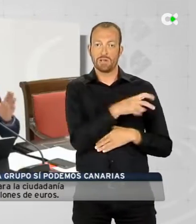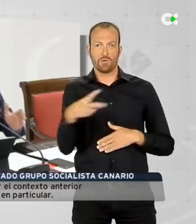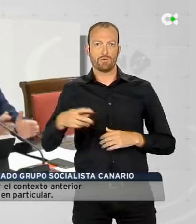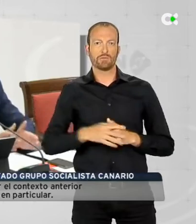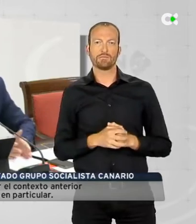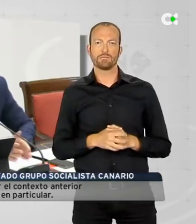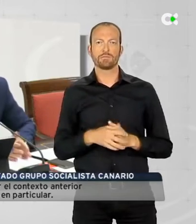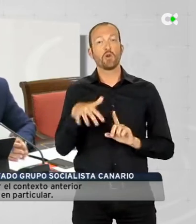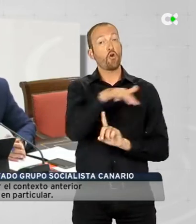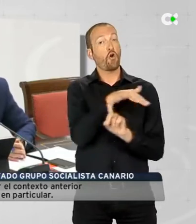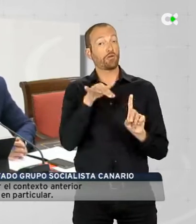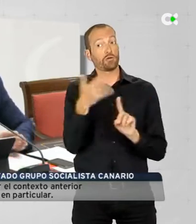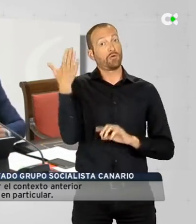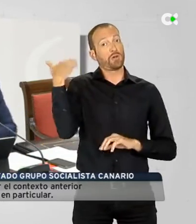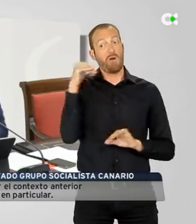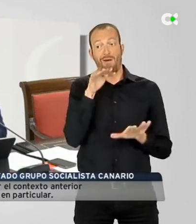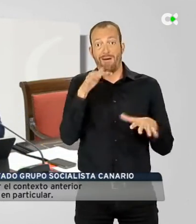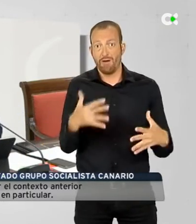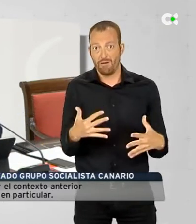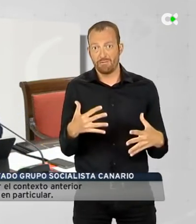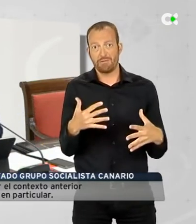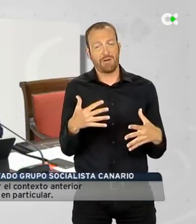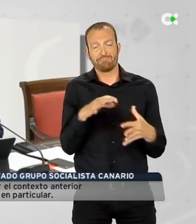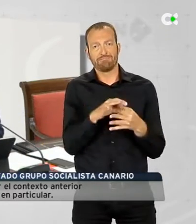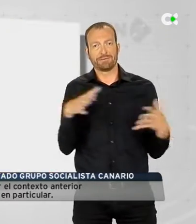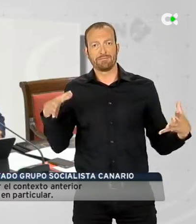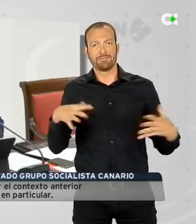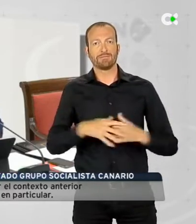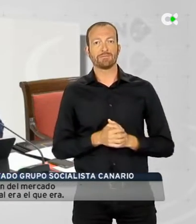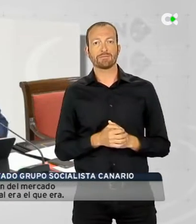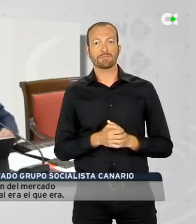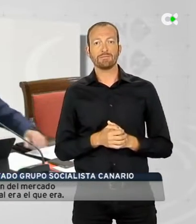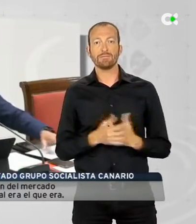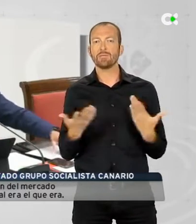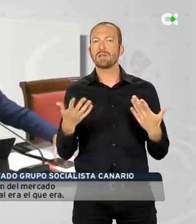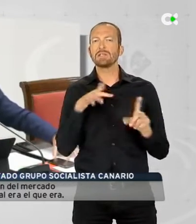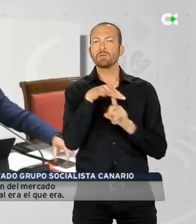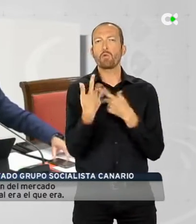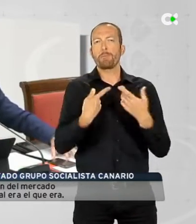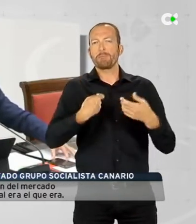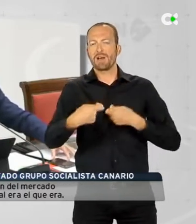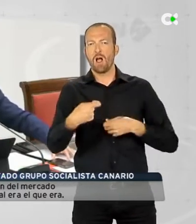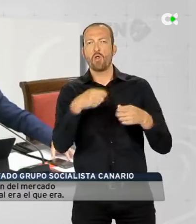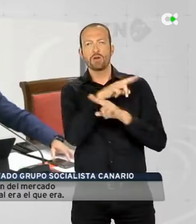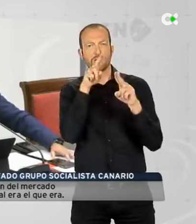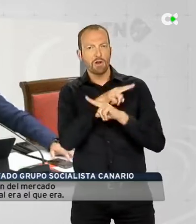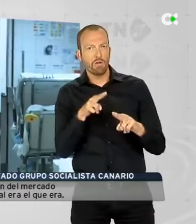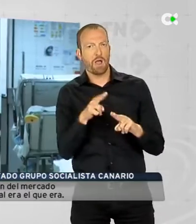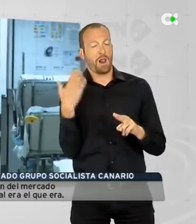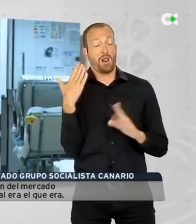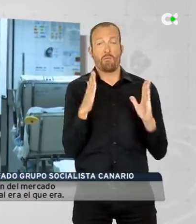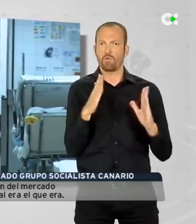tiene que ver el contexto anterior con este en particular. La tensión en el mercado internacional era el que